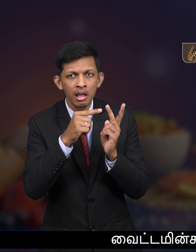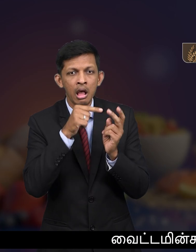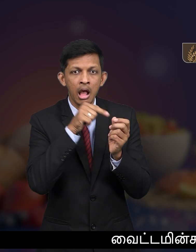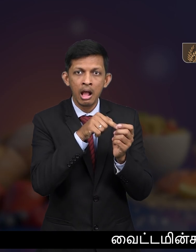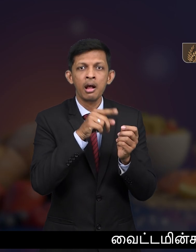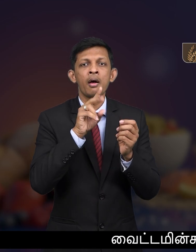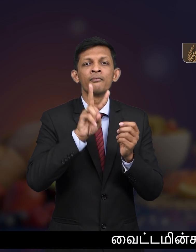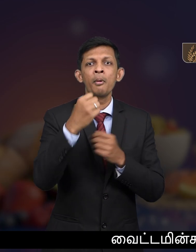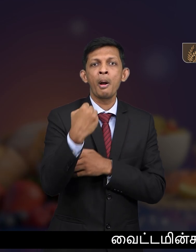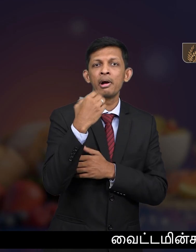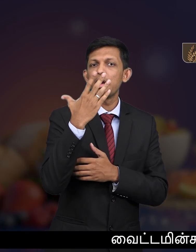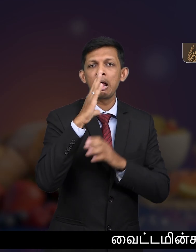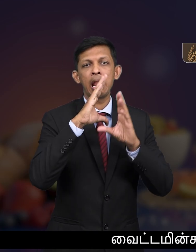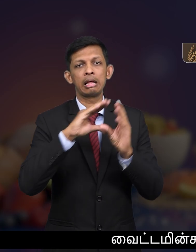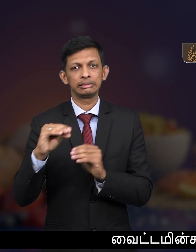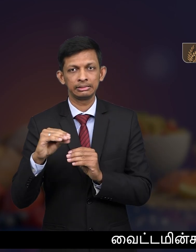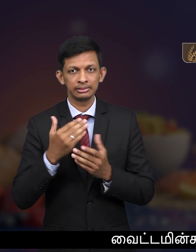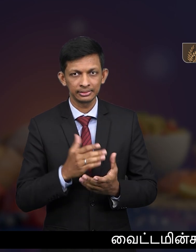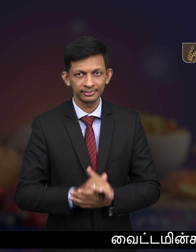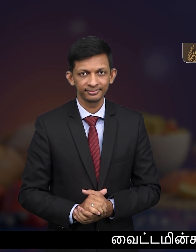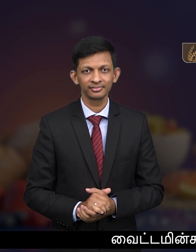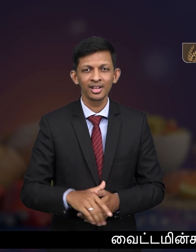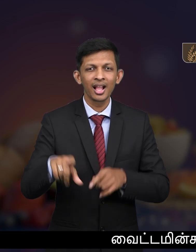வைட்டமின்களை இழக்கச் செய்யும்.